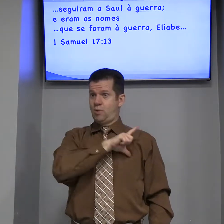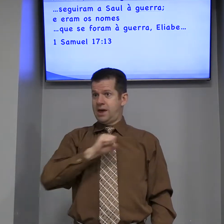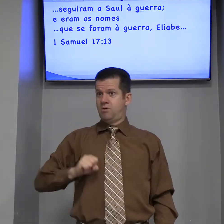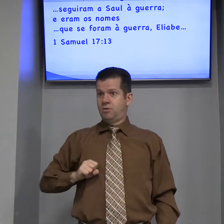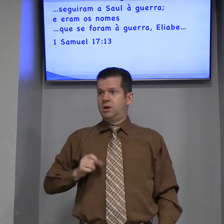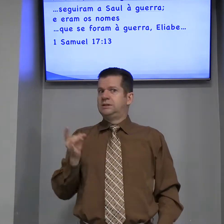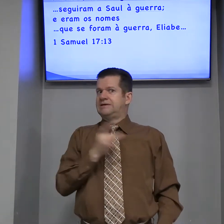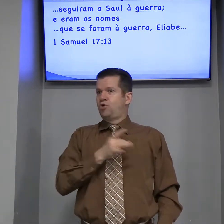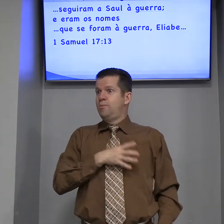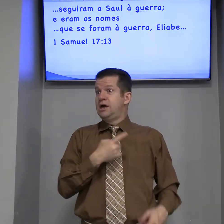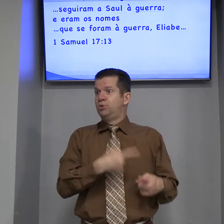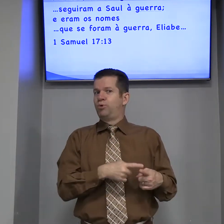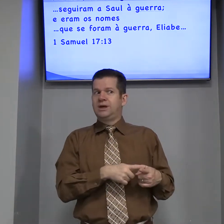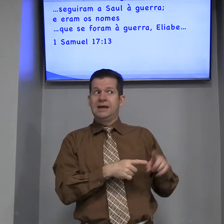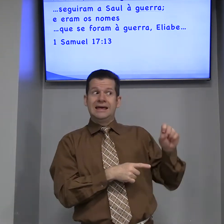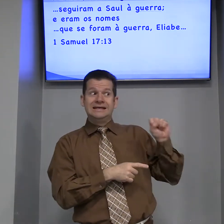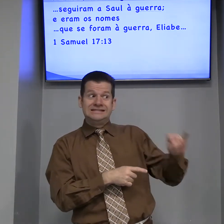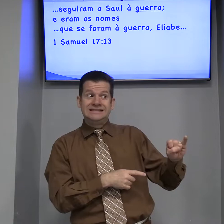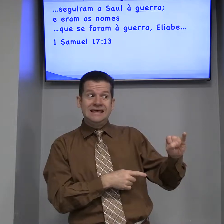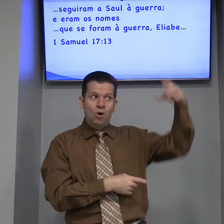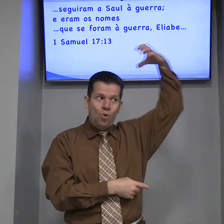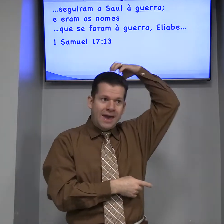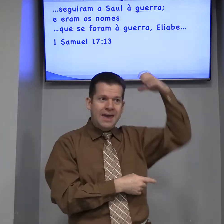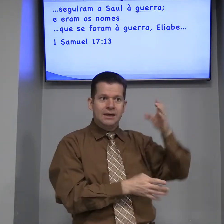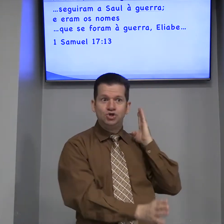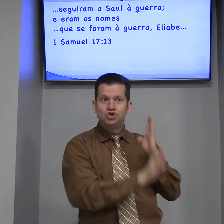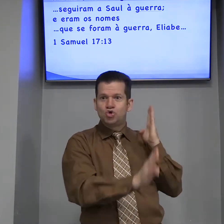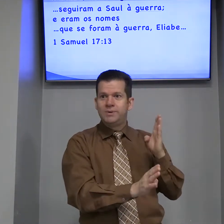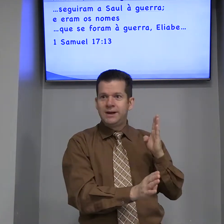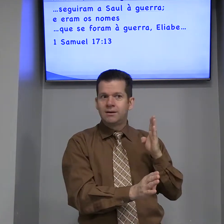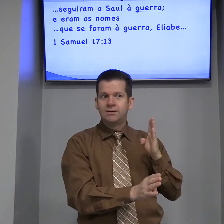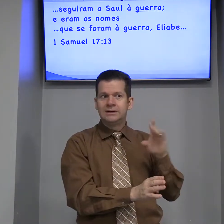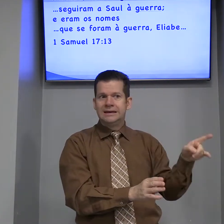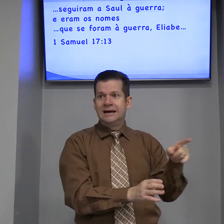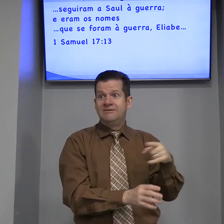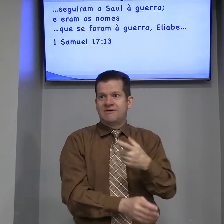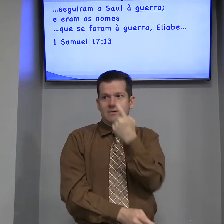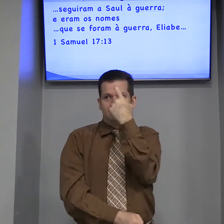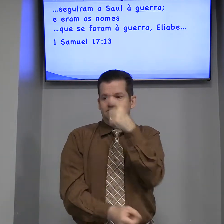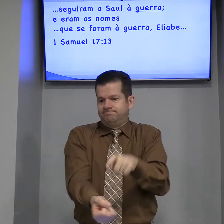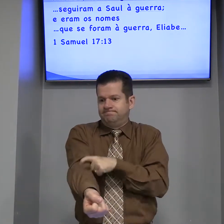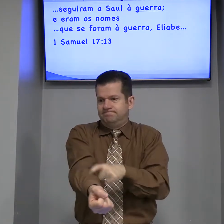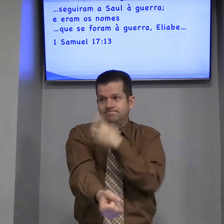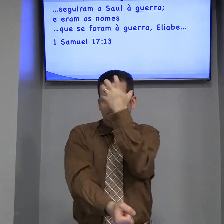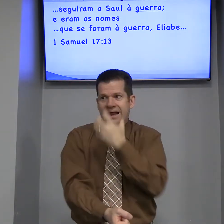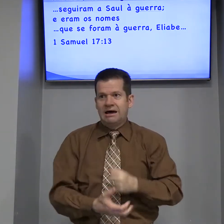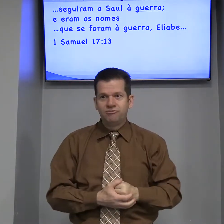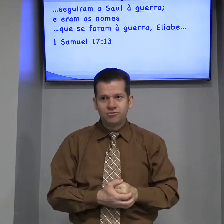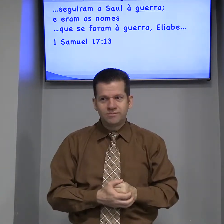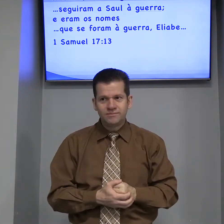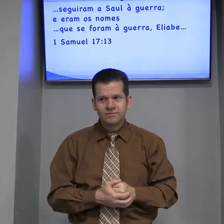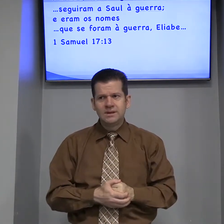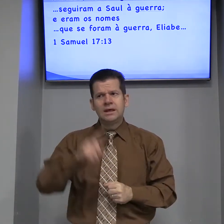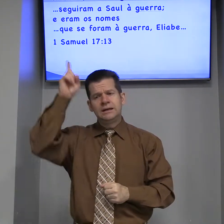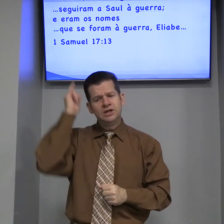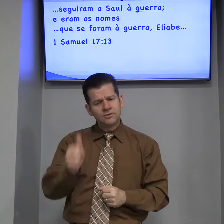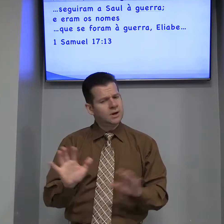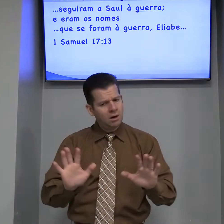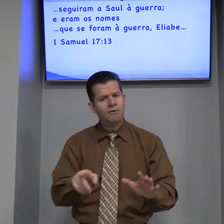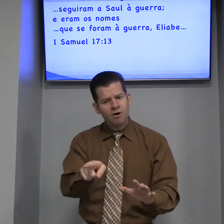Samuel estava com medo, porque se o rei descobrir, ele ficava bravo. Deus falou: não,